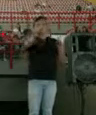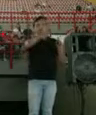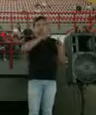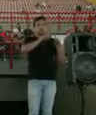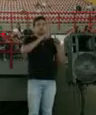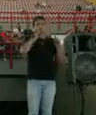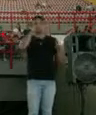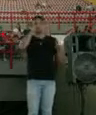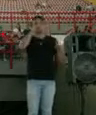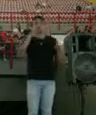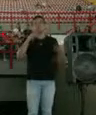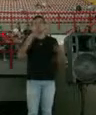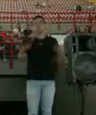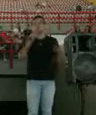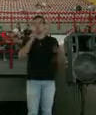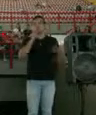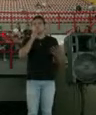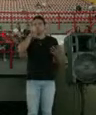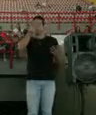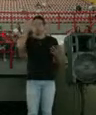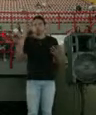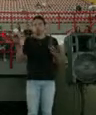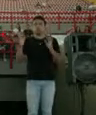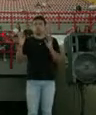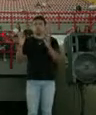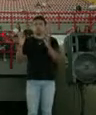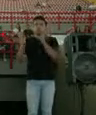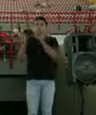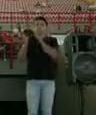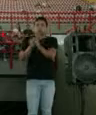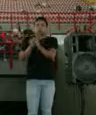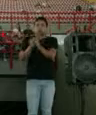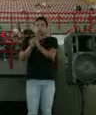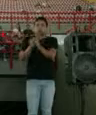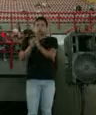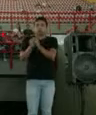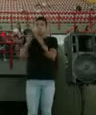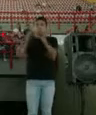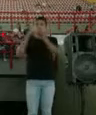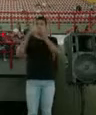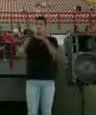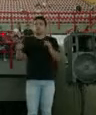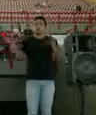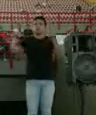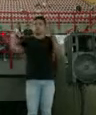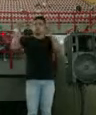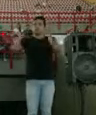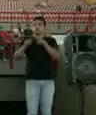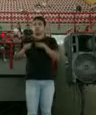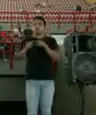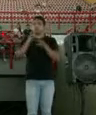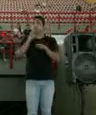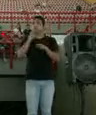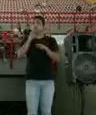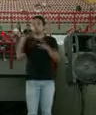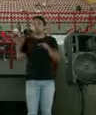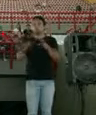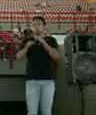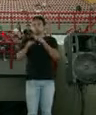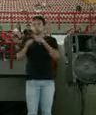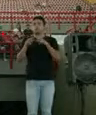qual seria o perigo? Quando os casais se formassem, o ciclo não iria se coincidir. Como é que a gente vai perpetuar a